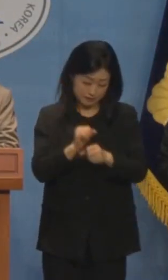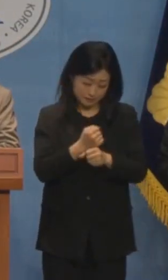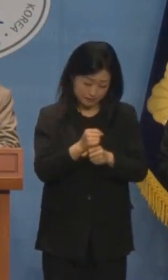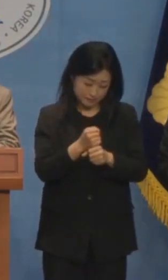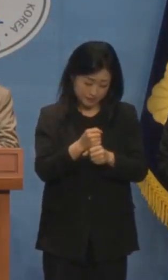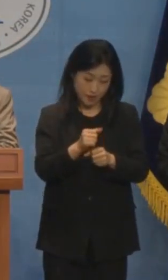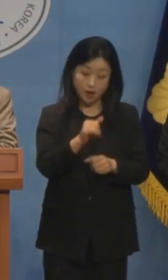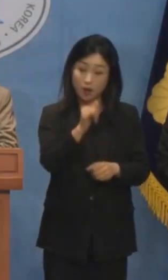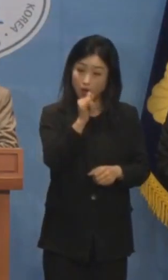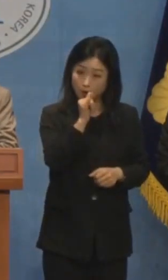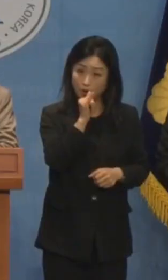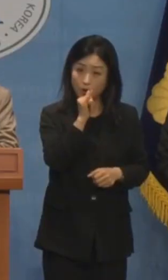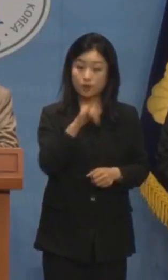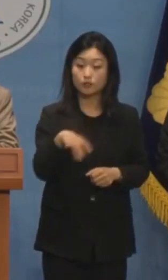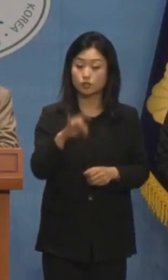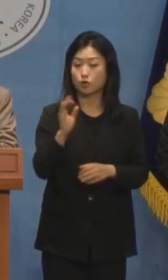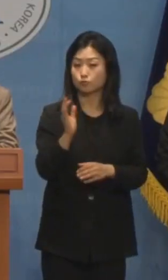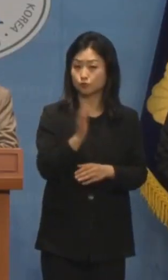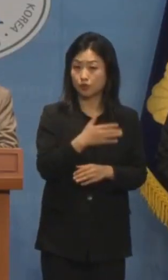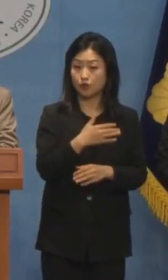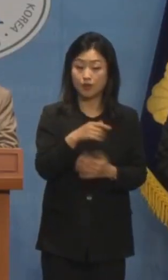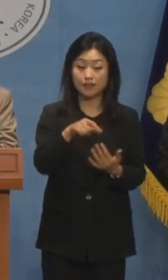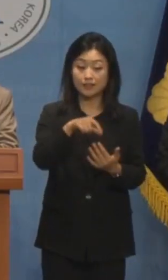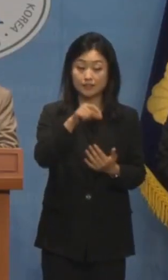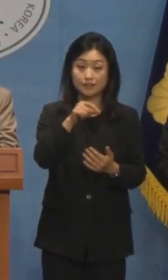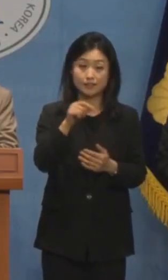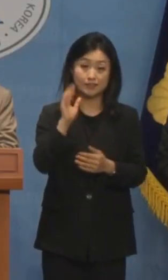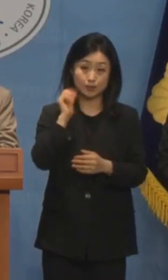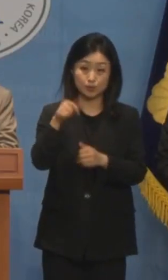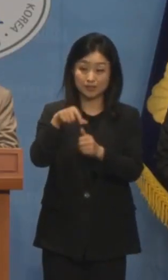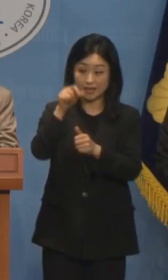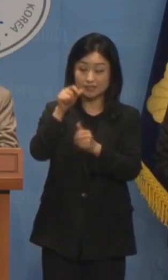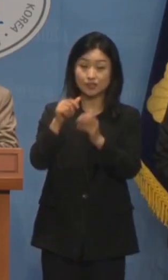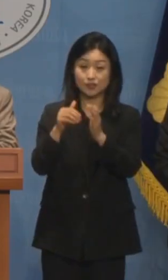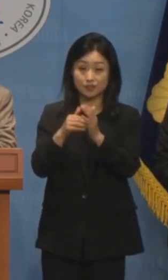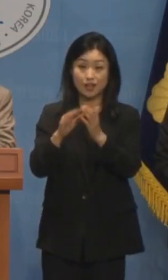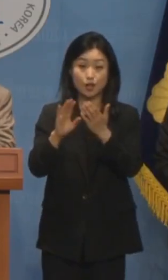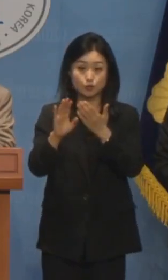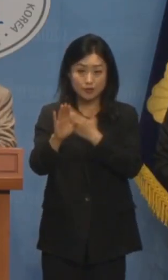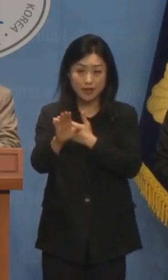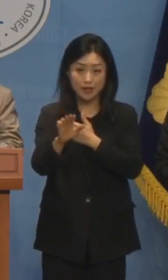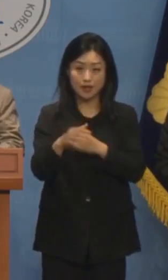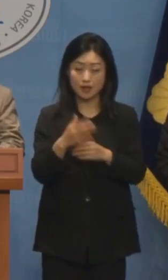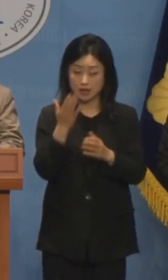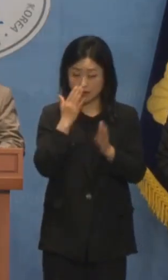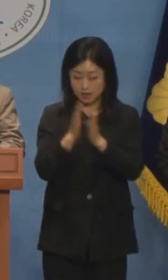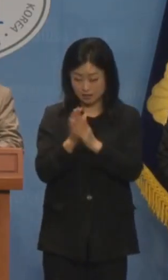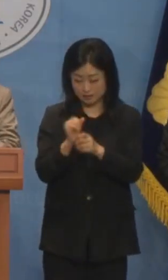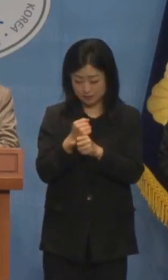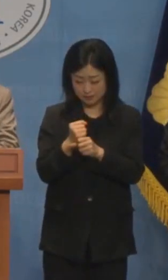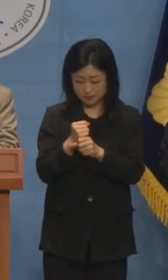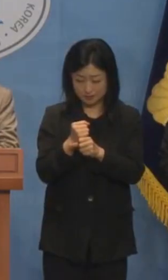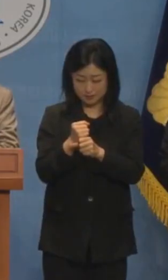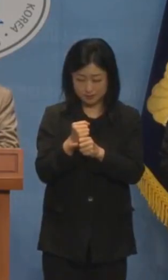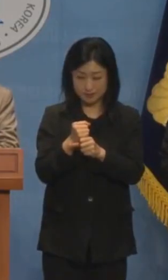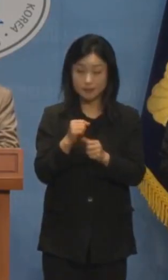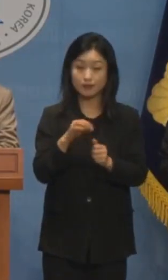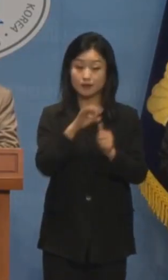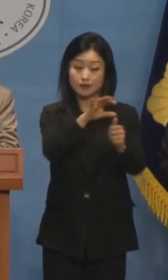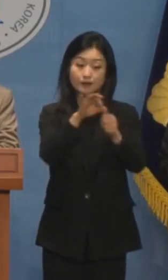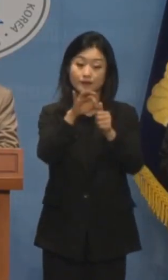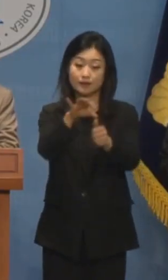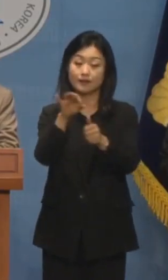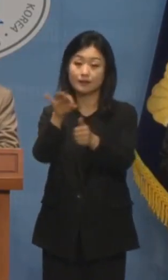생각하며 처음부터 당선자 신분 시절부터 지금까지 그런 식으로